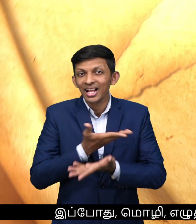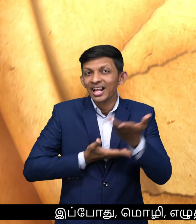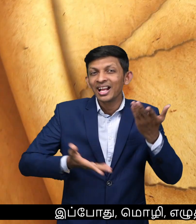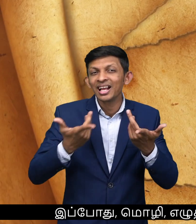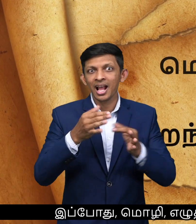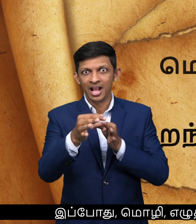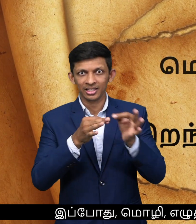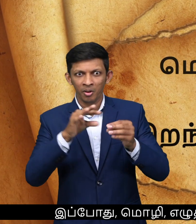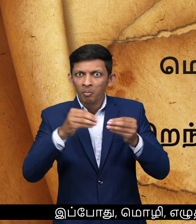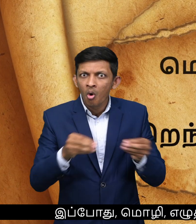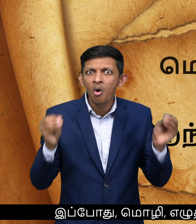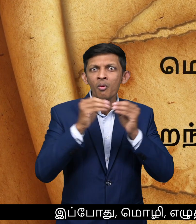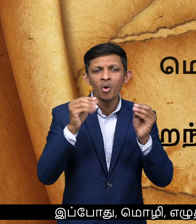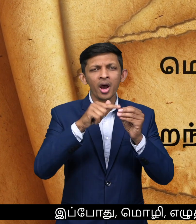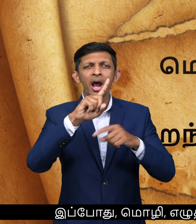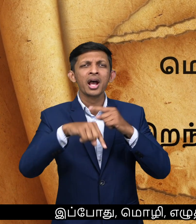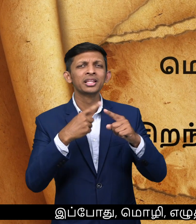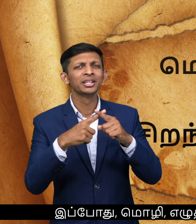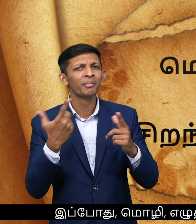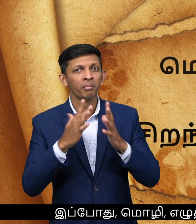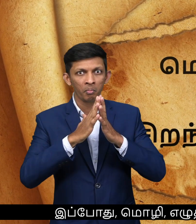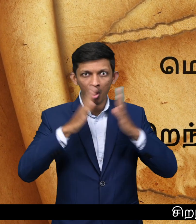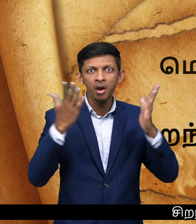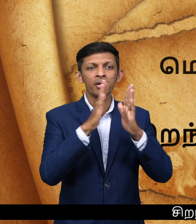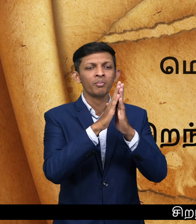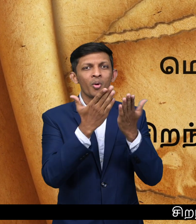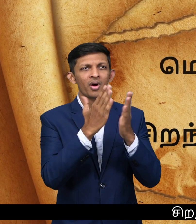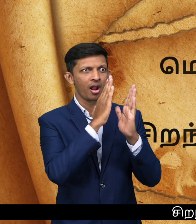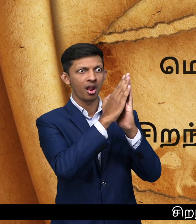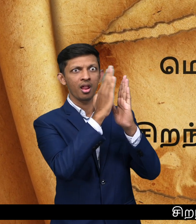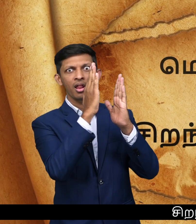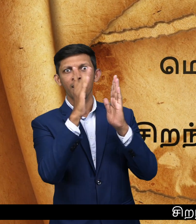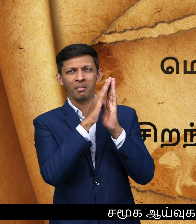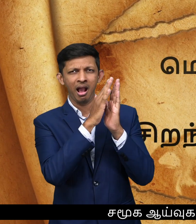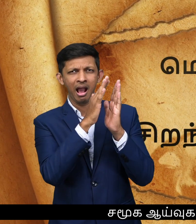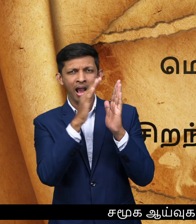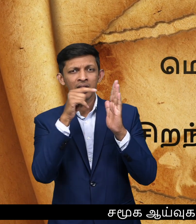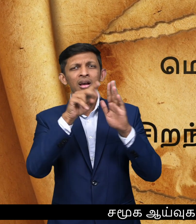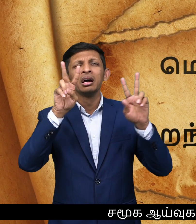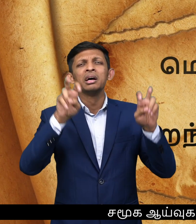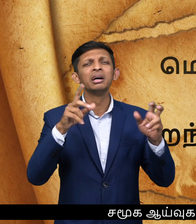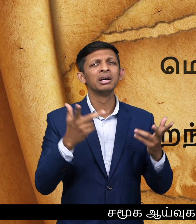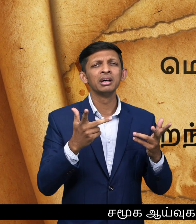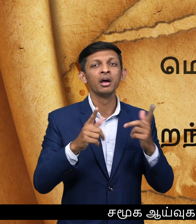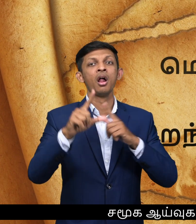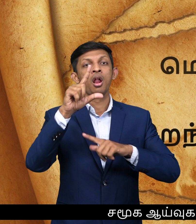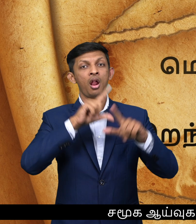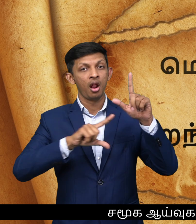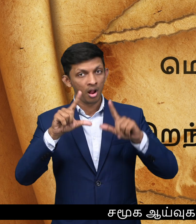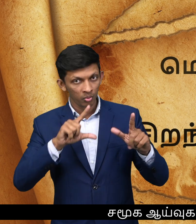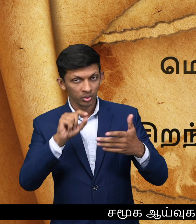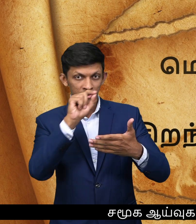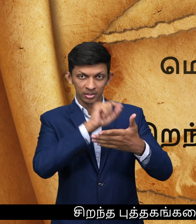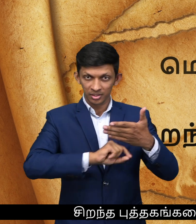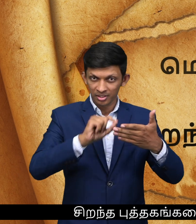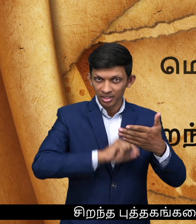இப்போது மொழி, எழுத்து மற்றும் 6ஆம் வகுப்பிலிருந்து சிறந்த புத்தகங்கள், சமூக அறிவியலில் என்ற